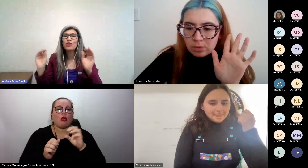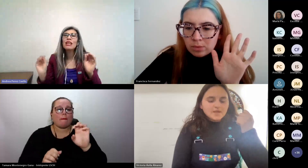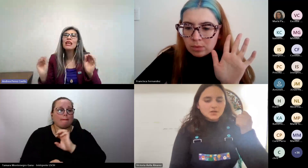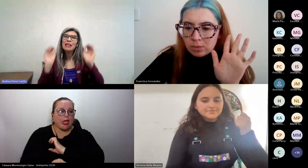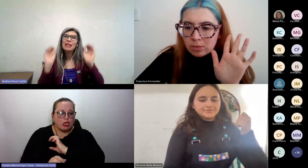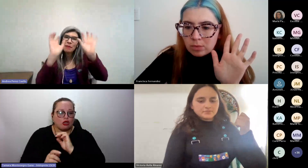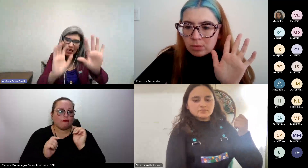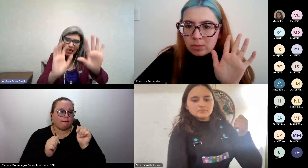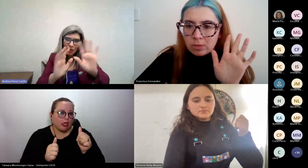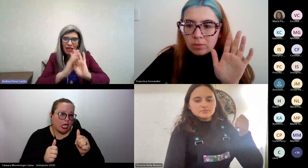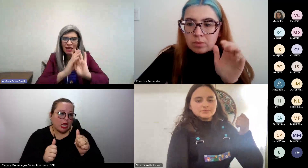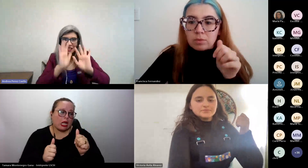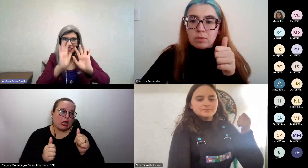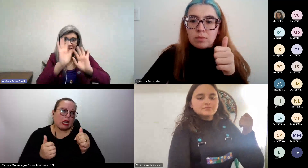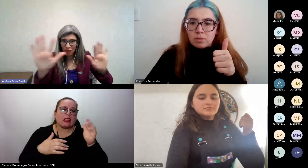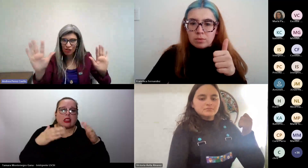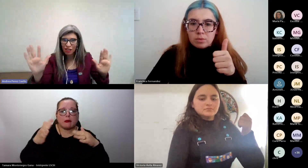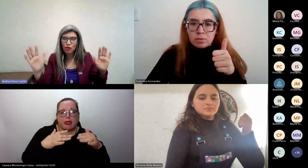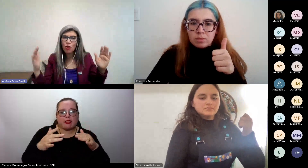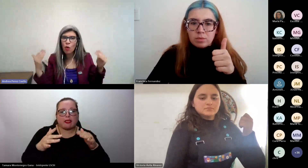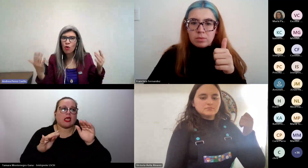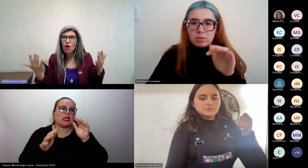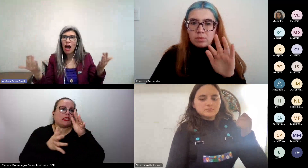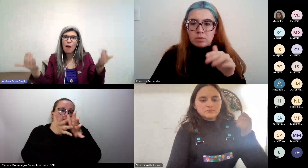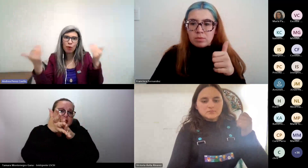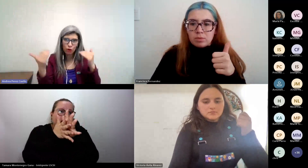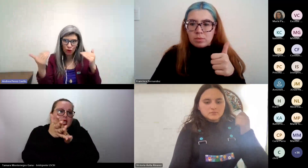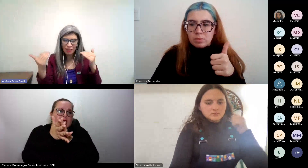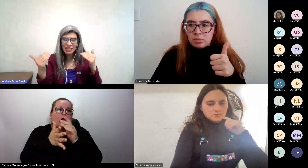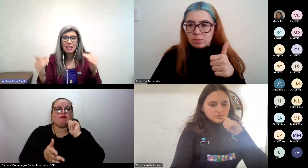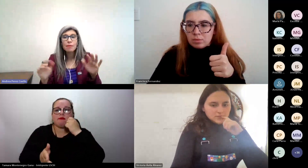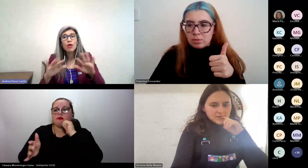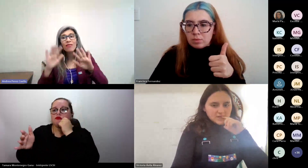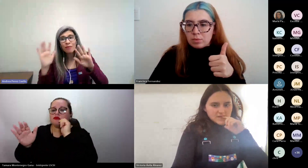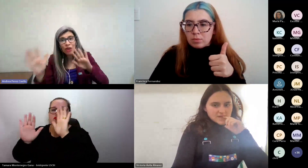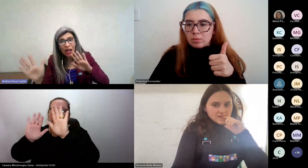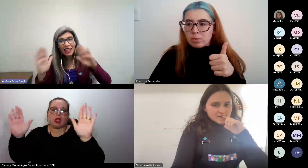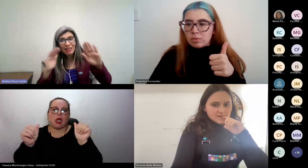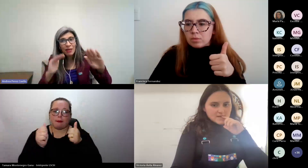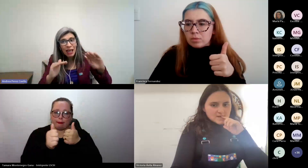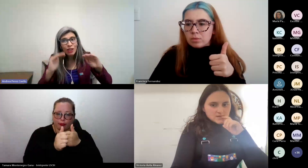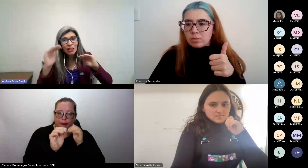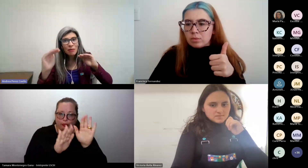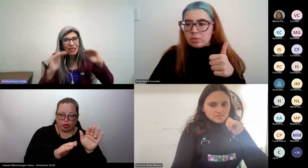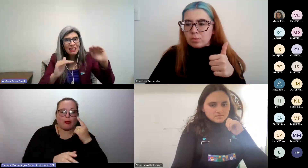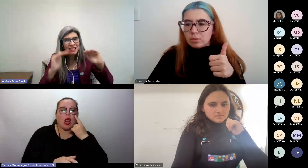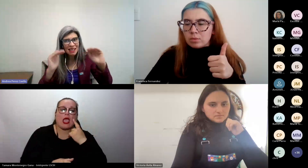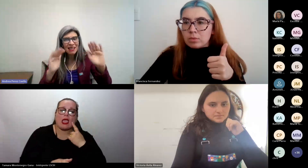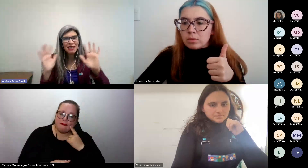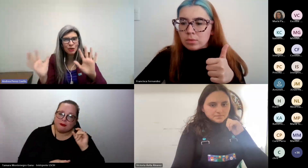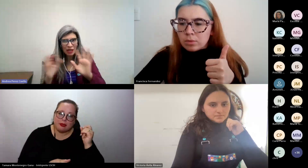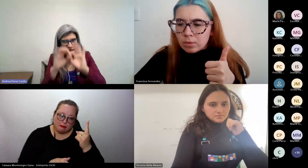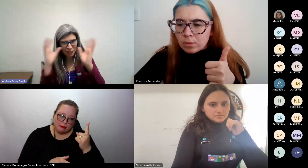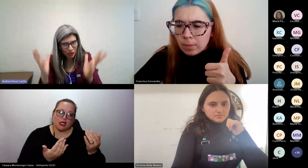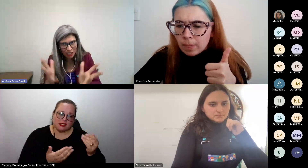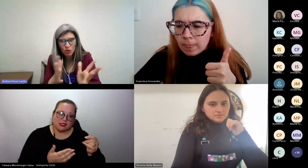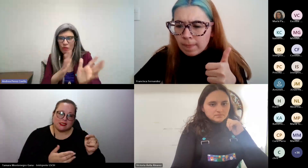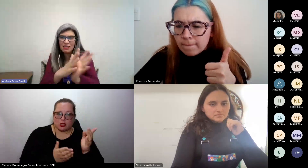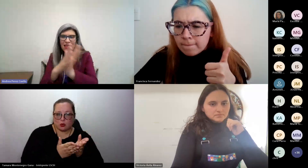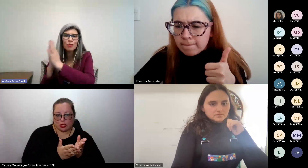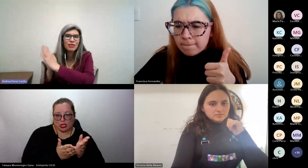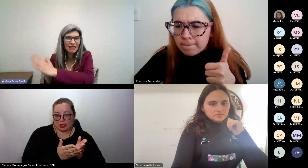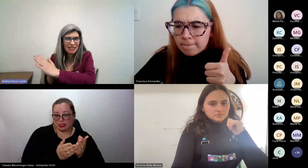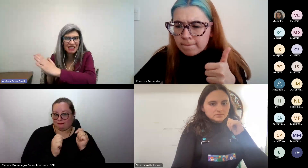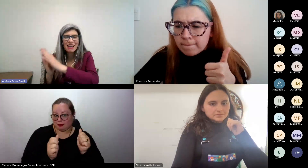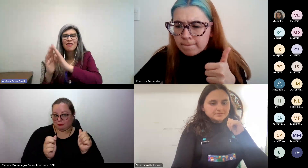en español, también las señas, ¿no es cierto?, como apoyo. Pero hay que ir mirando también las necesidades del estudiante. Eso en